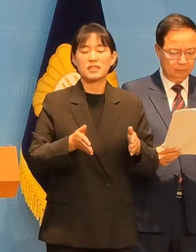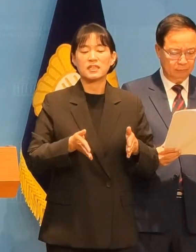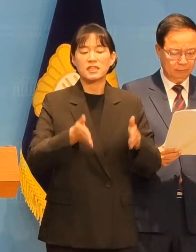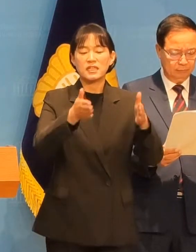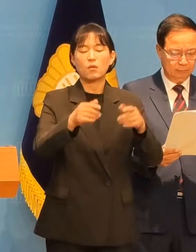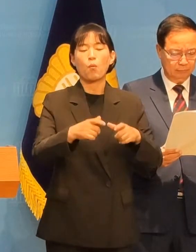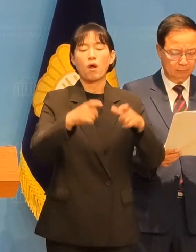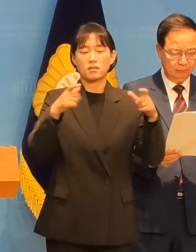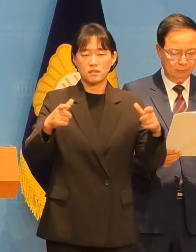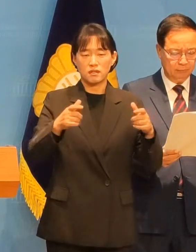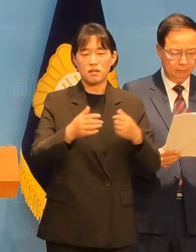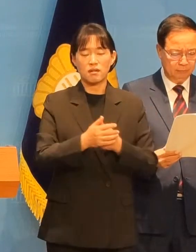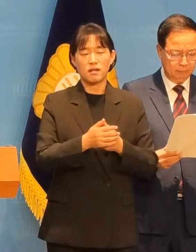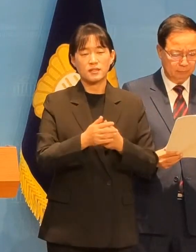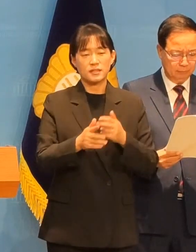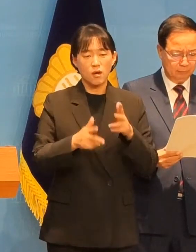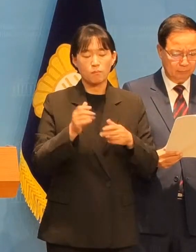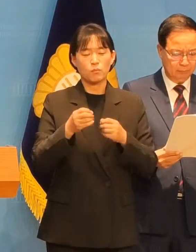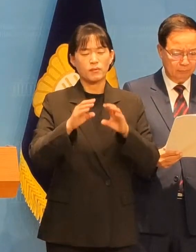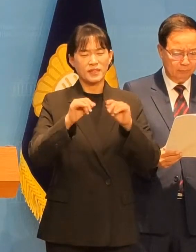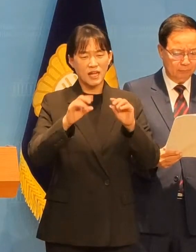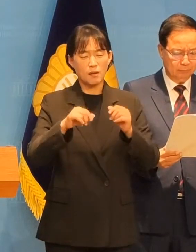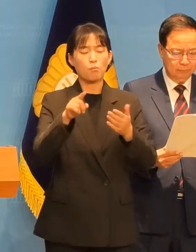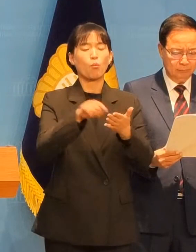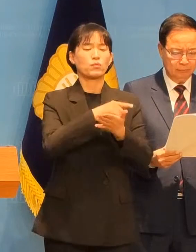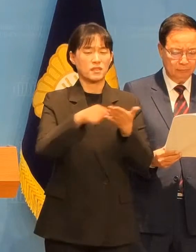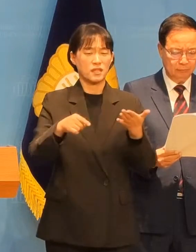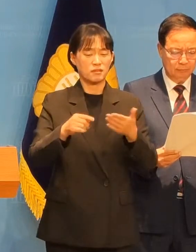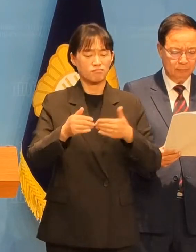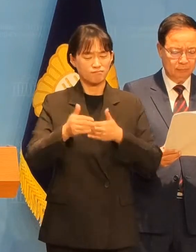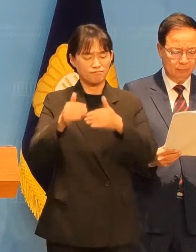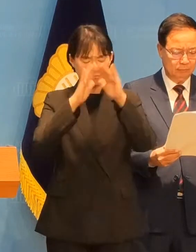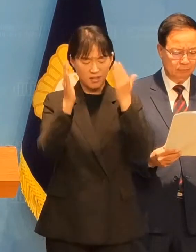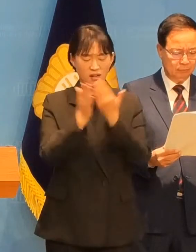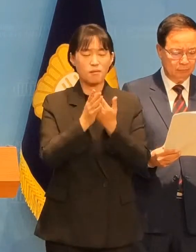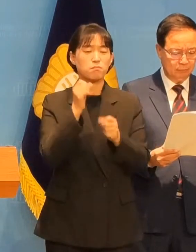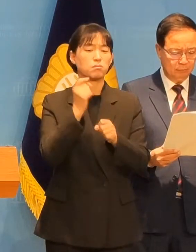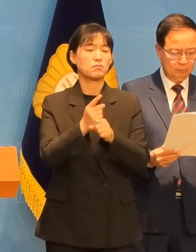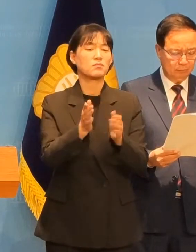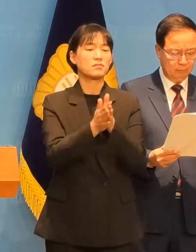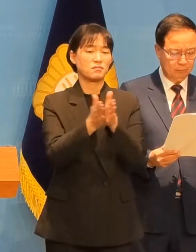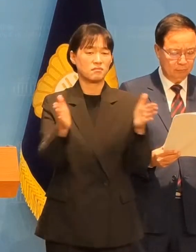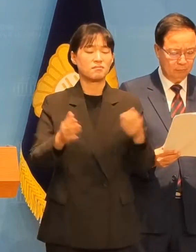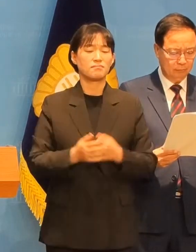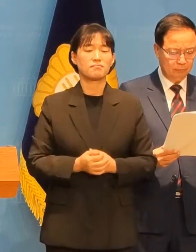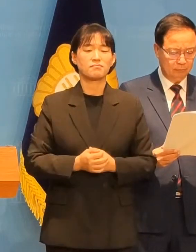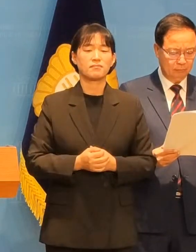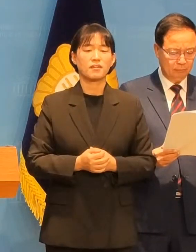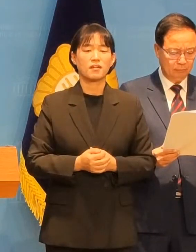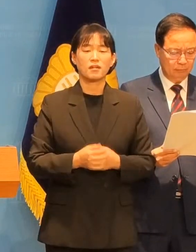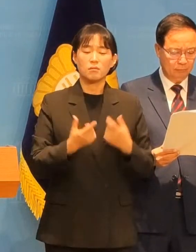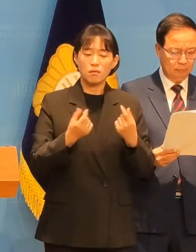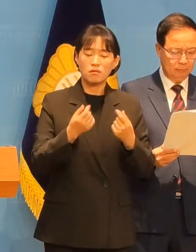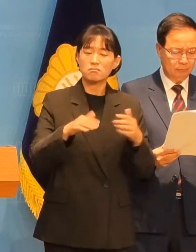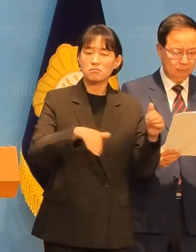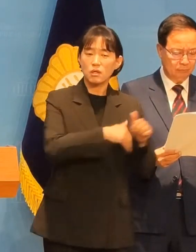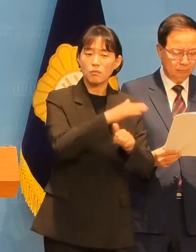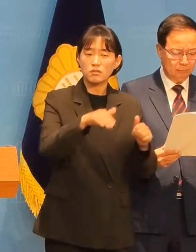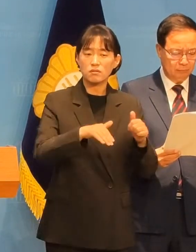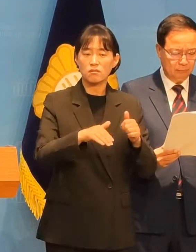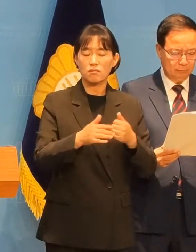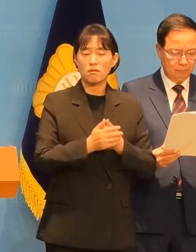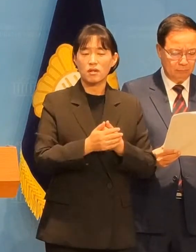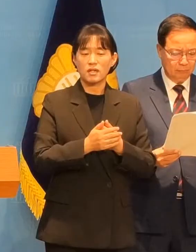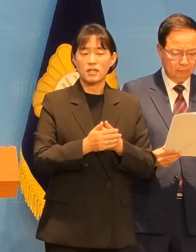아니라 토지 보상 절차까지도 이미 시작된 상황입니다. 이런 상황에서의 지방